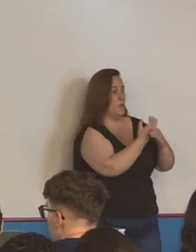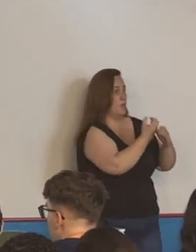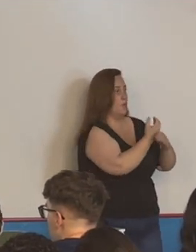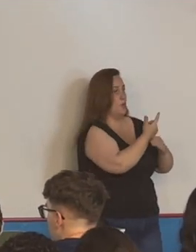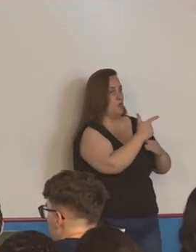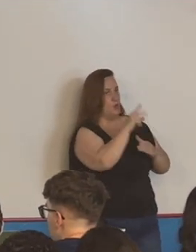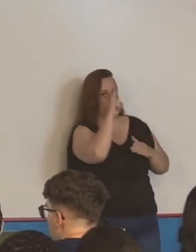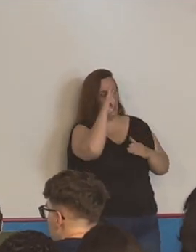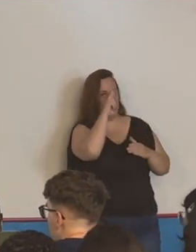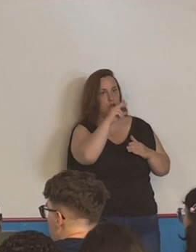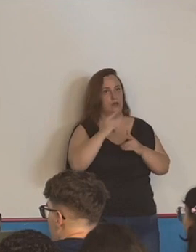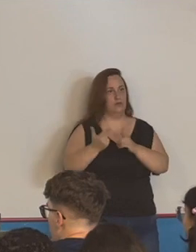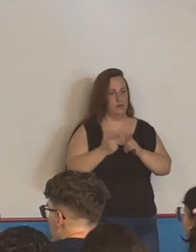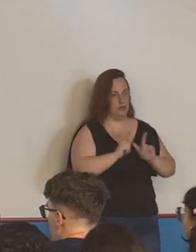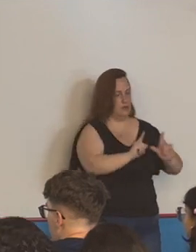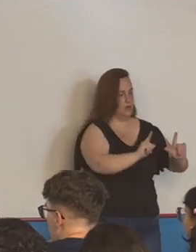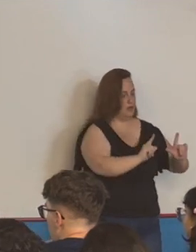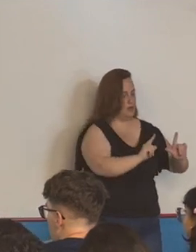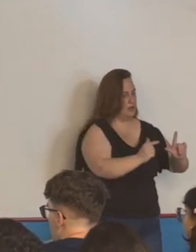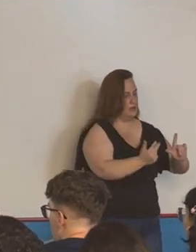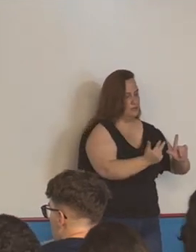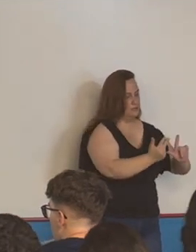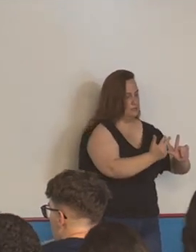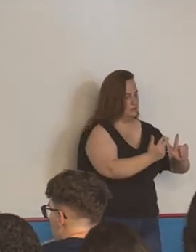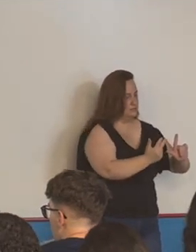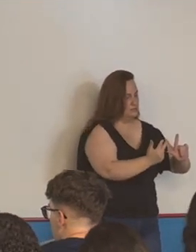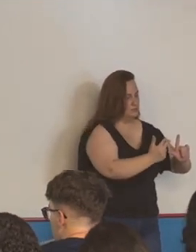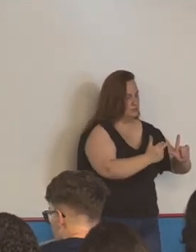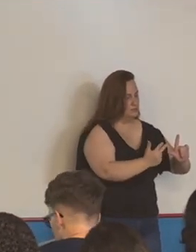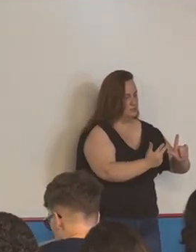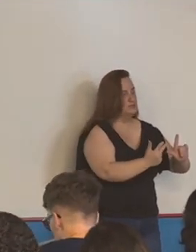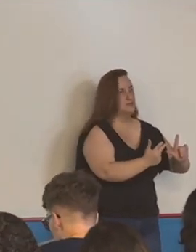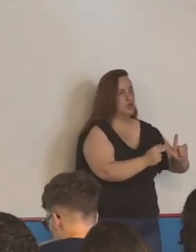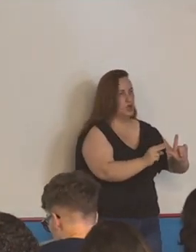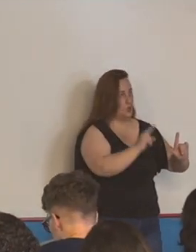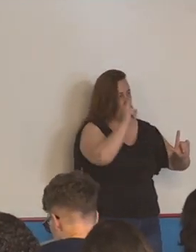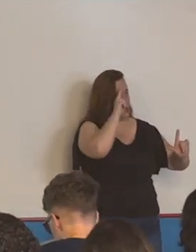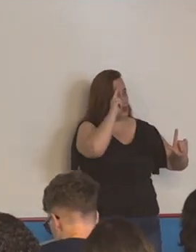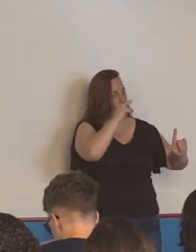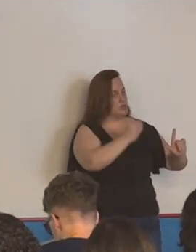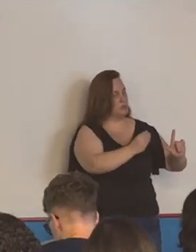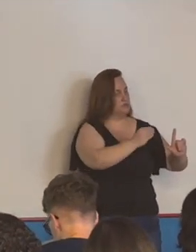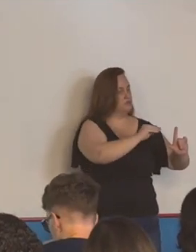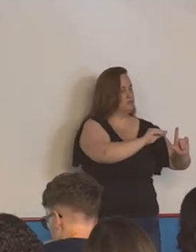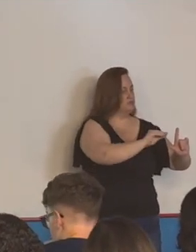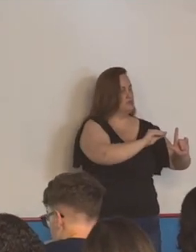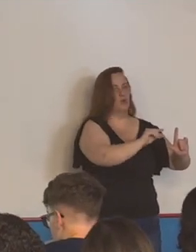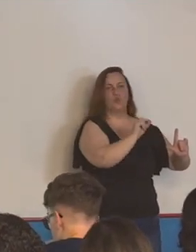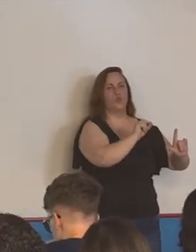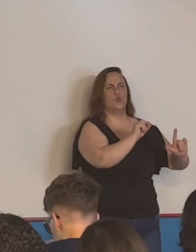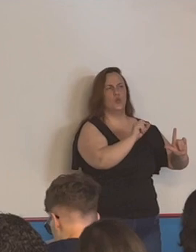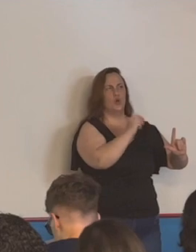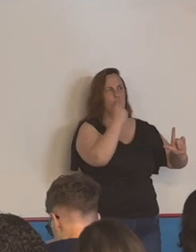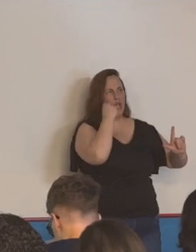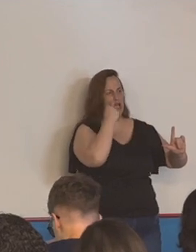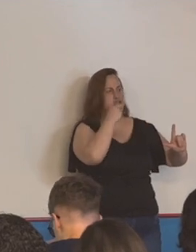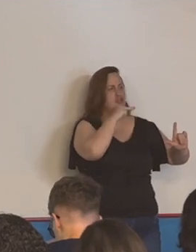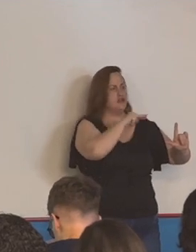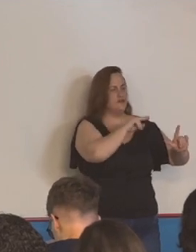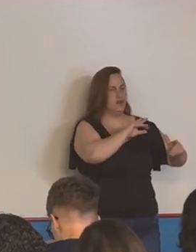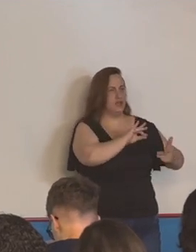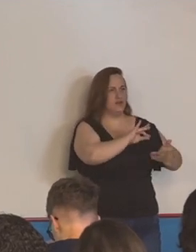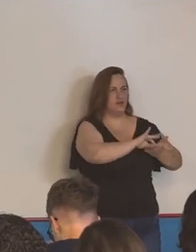verdade, só a estrutura do azulejo e dentro ali eu crio uma história falando sobre isso tudo que a gente vê, né, na